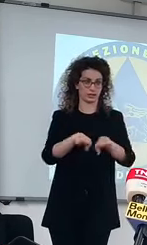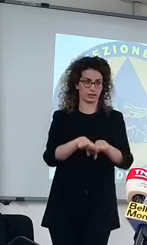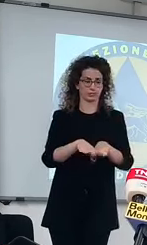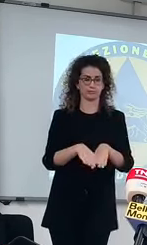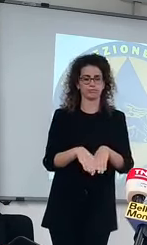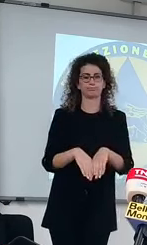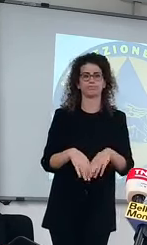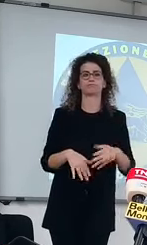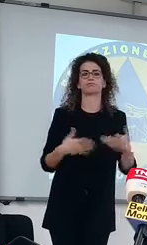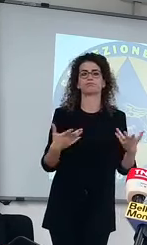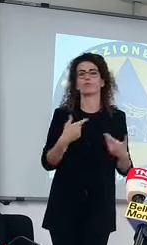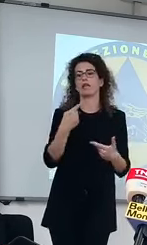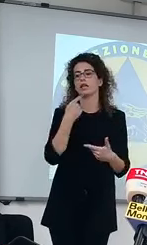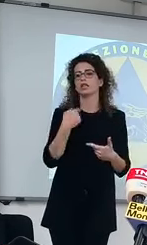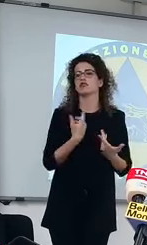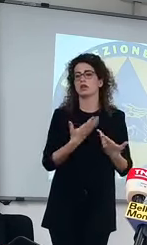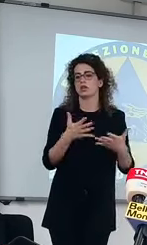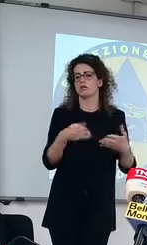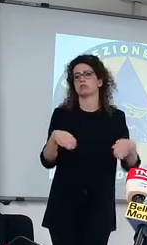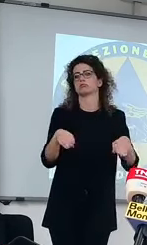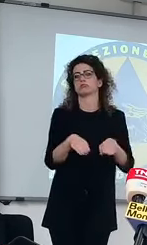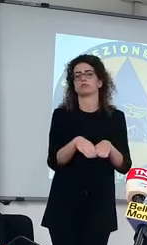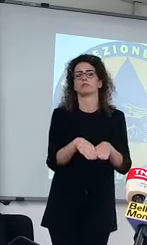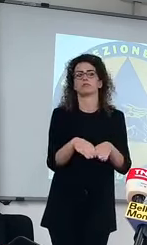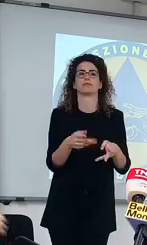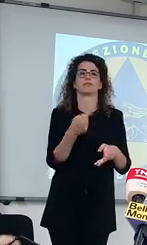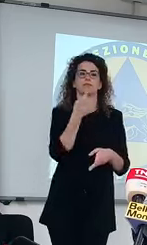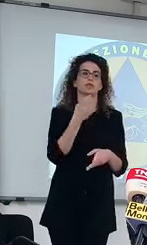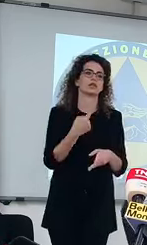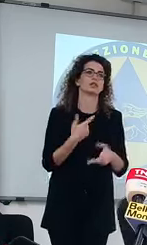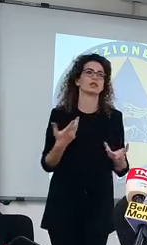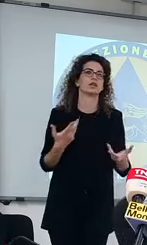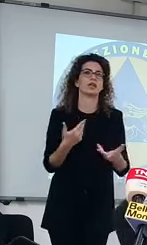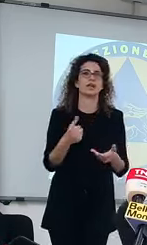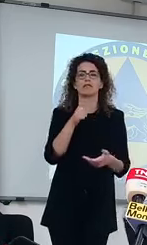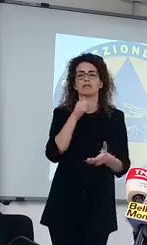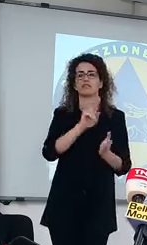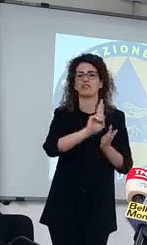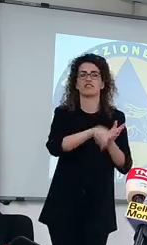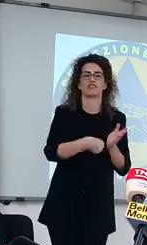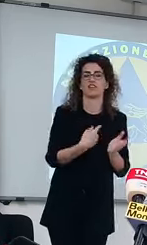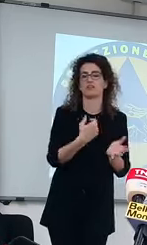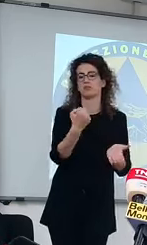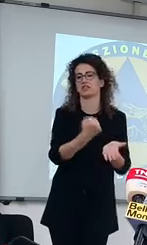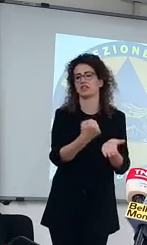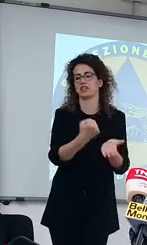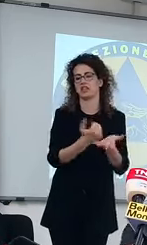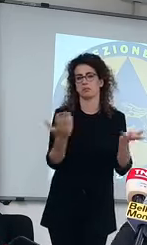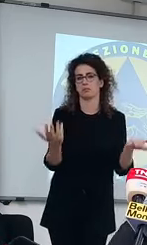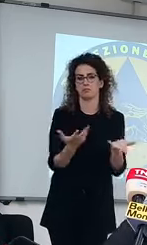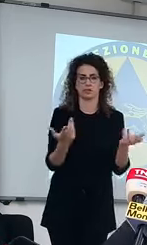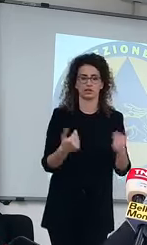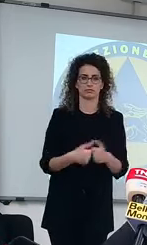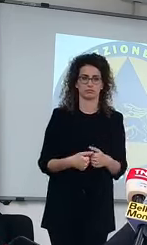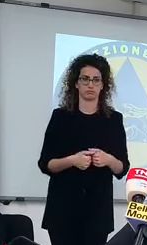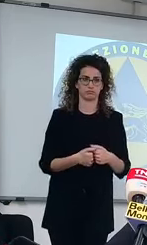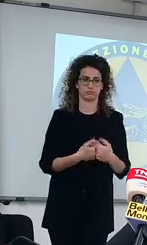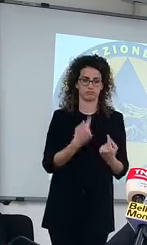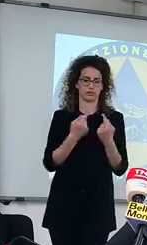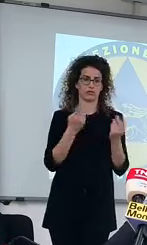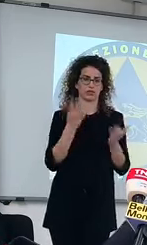Comunque me la danno per chiusa, adesso sentite, mi hanno detto una questione di firma, un pochino dei timbri, mi hanno detto che è una roba